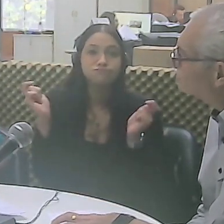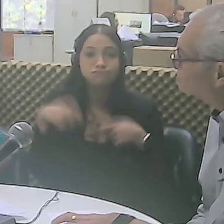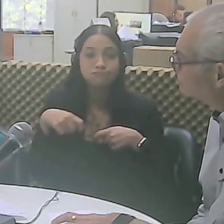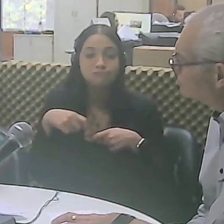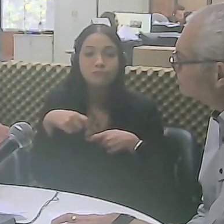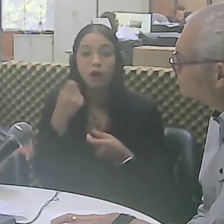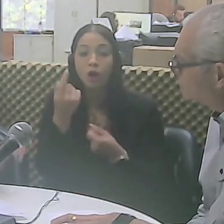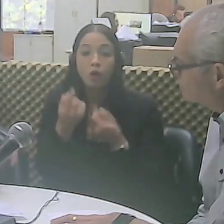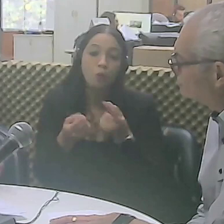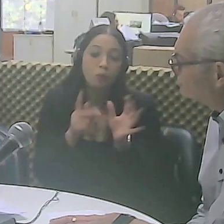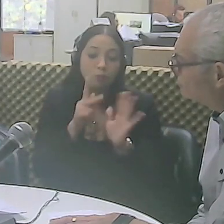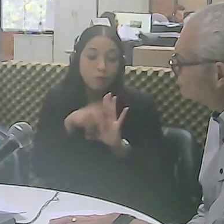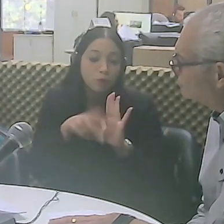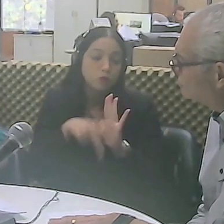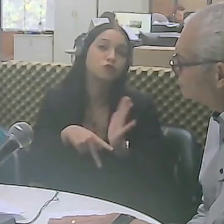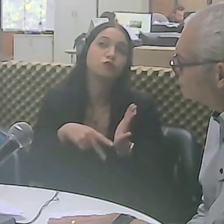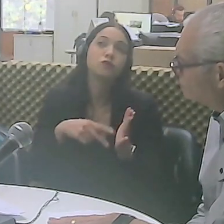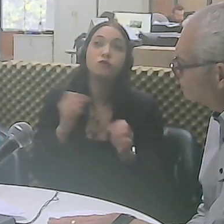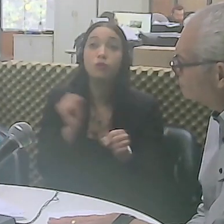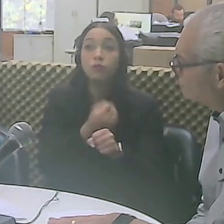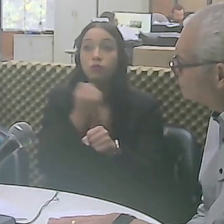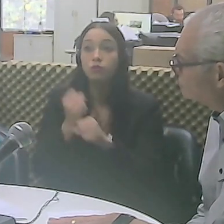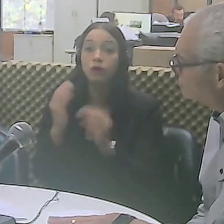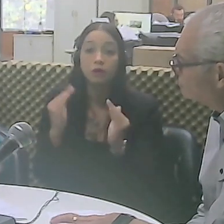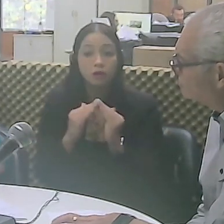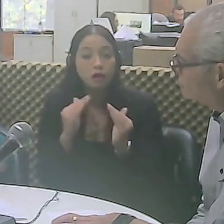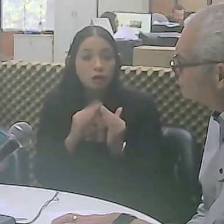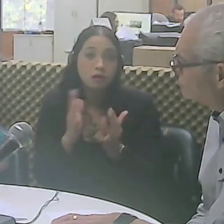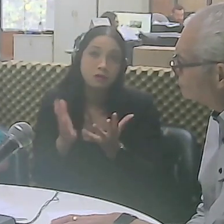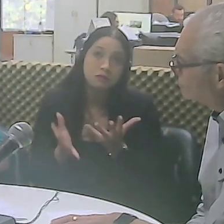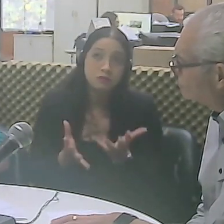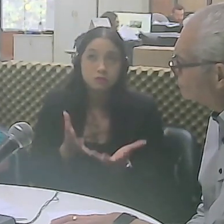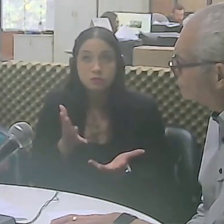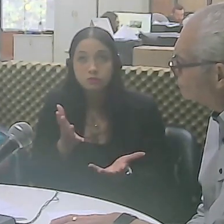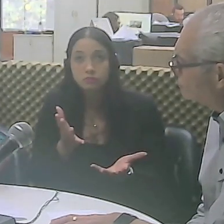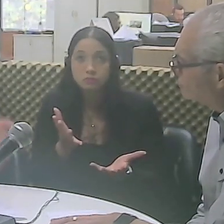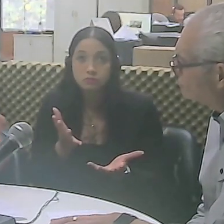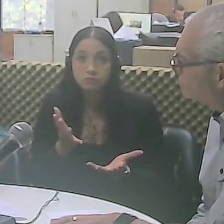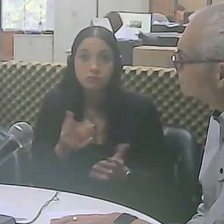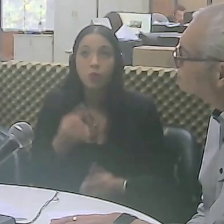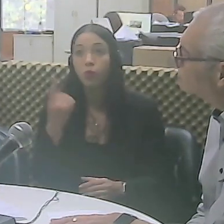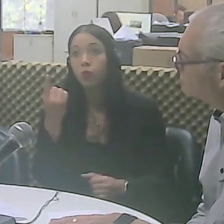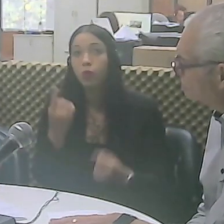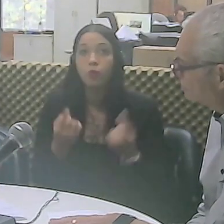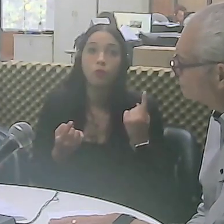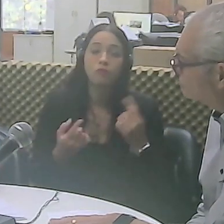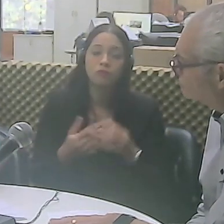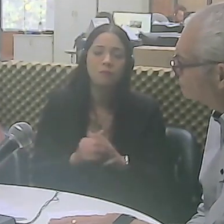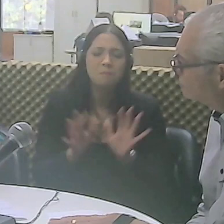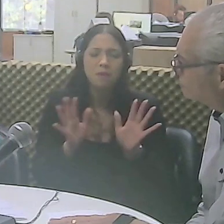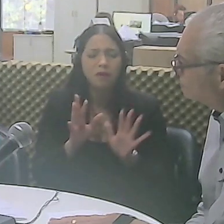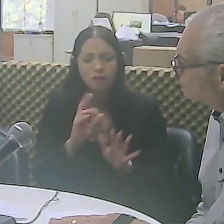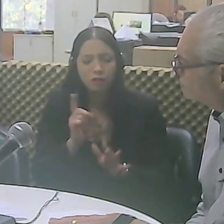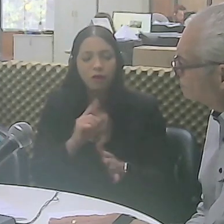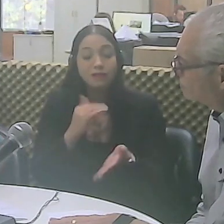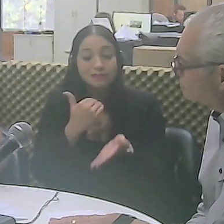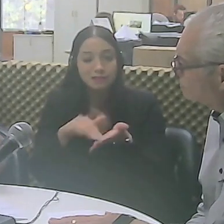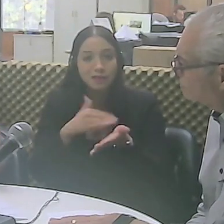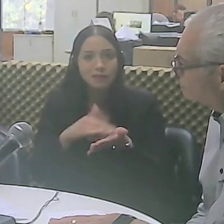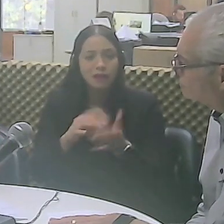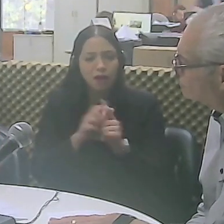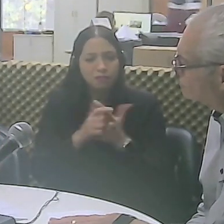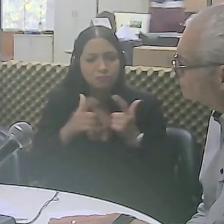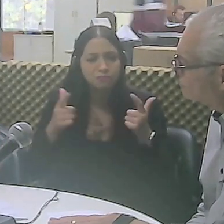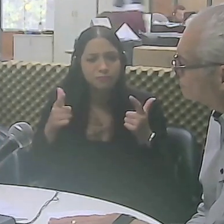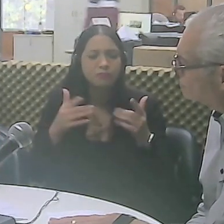viabilizar algum projeto para a construção de habitações, um ou outro projeto, mas é uma secretaria extremamente ampla.